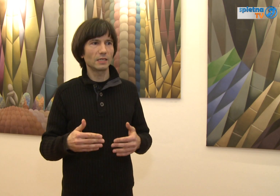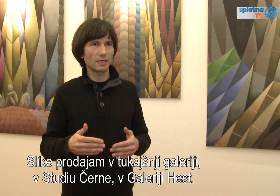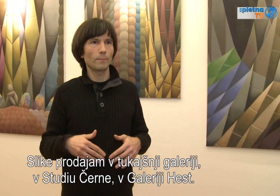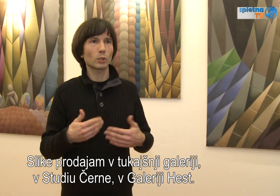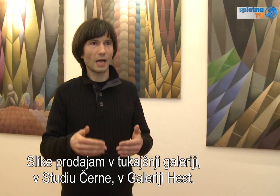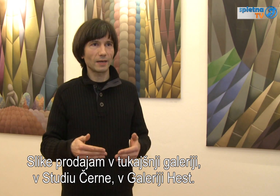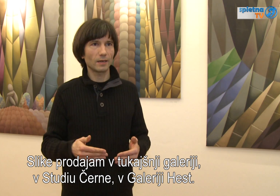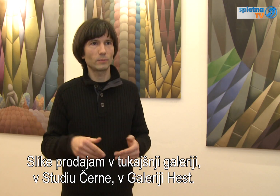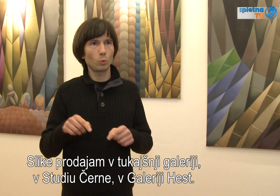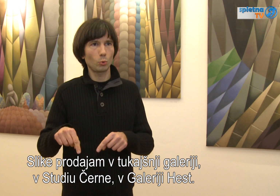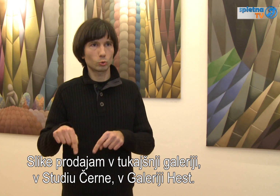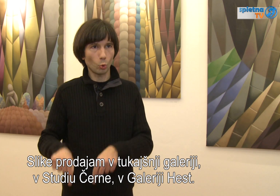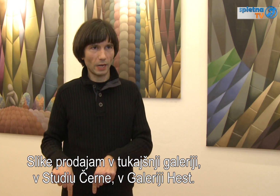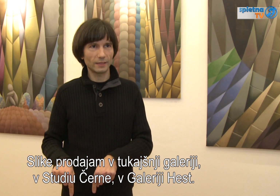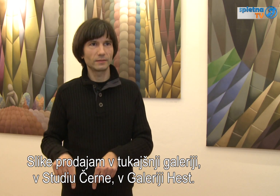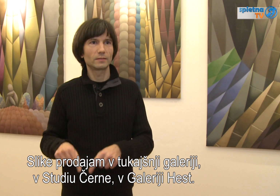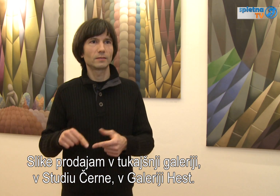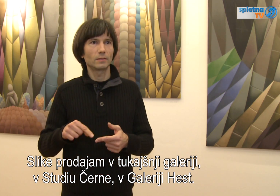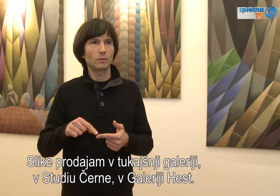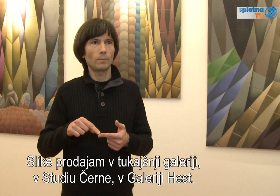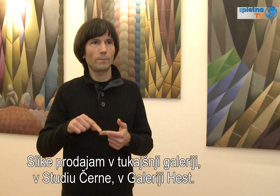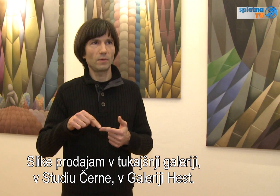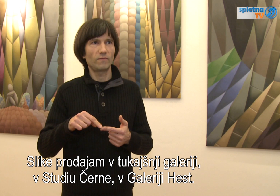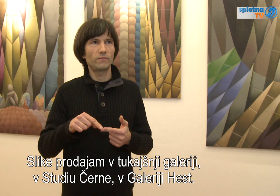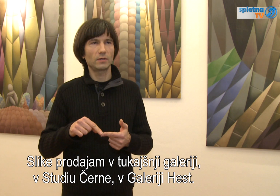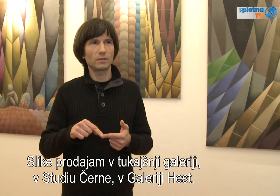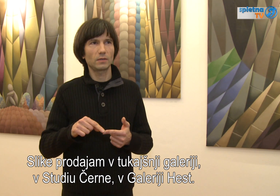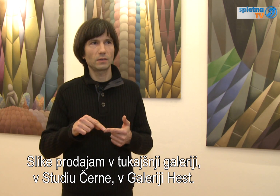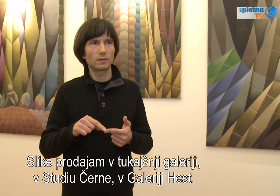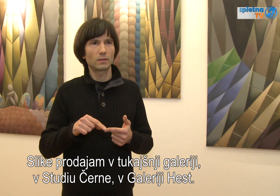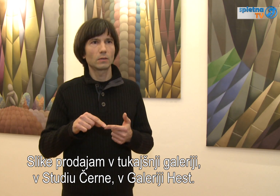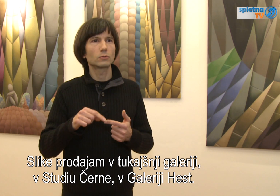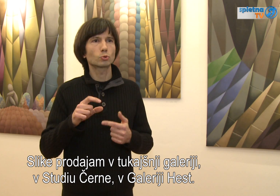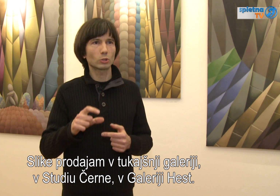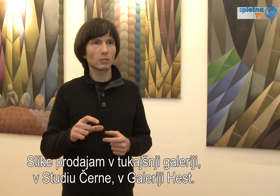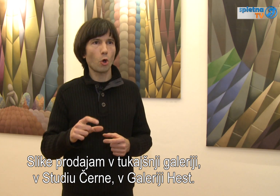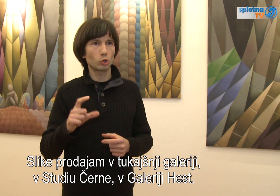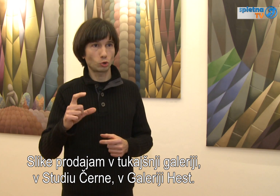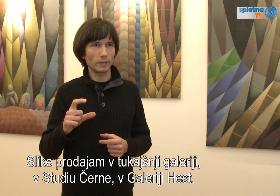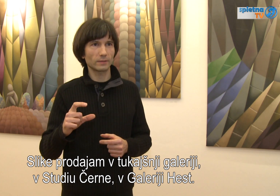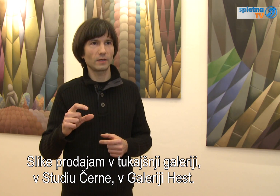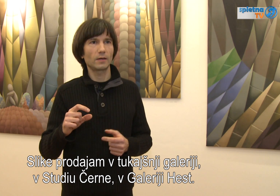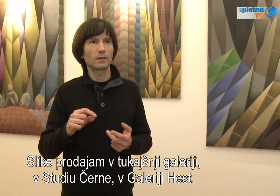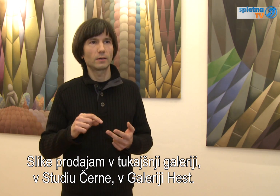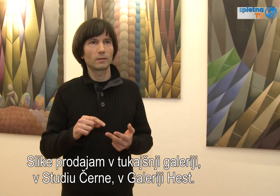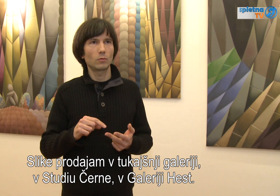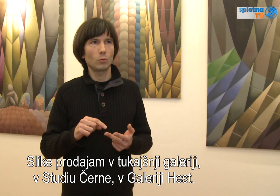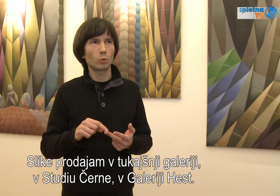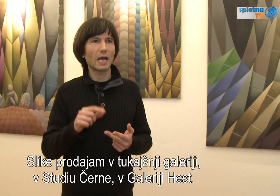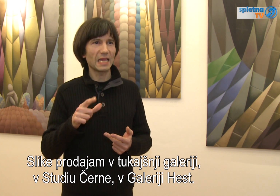Slike prodajam tukaj v studiu Črna, v